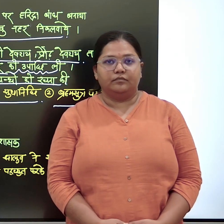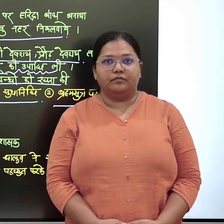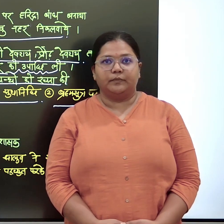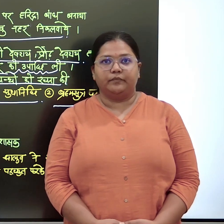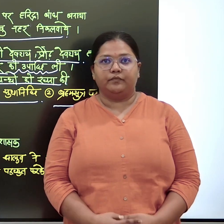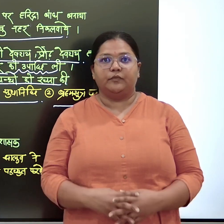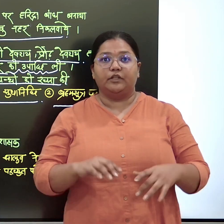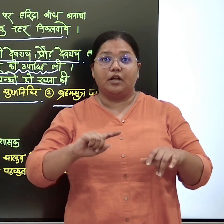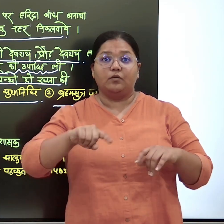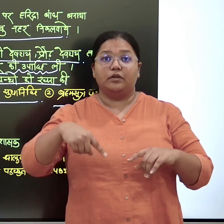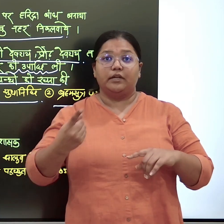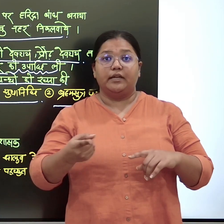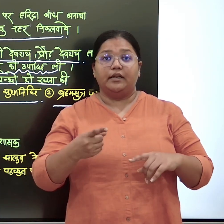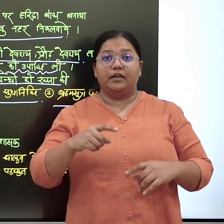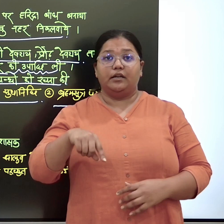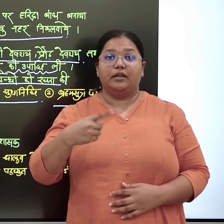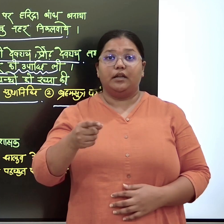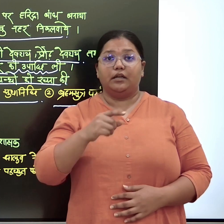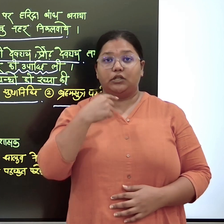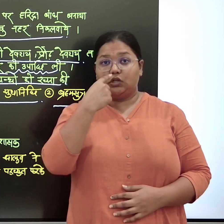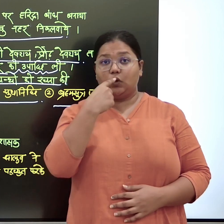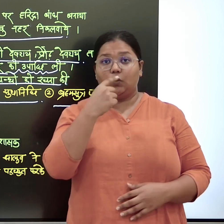छठवा लिखो,